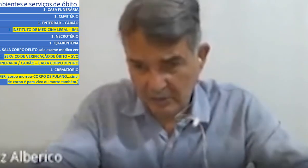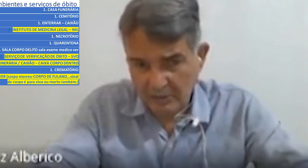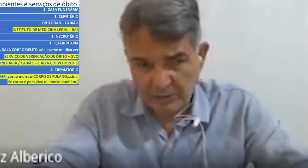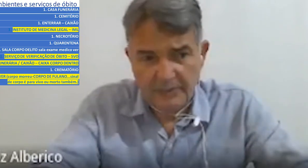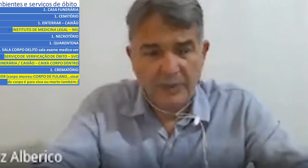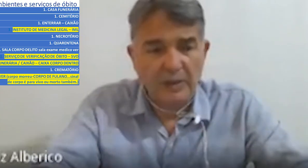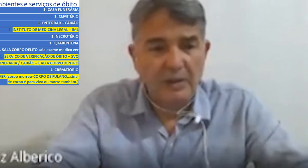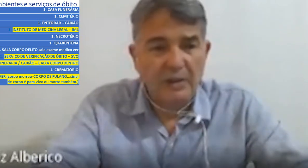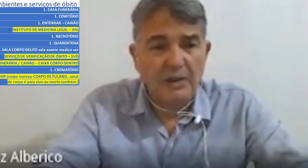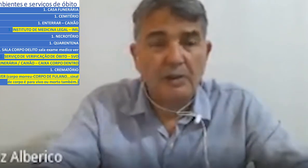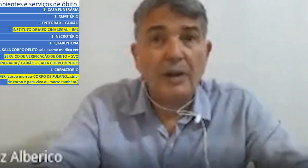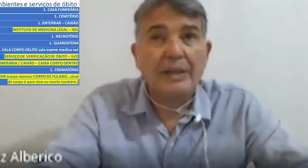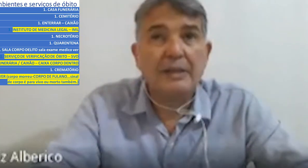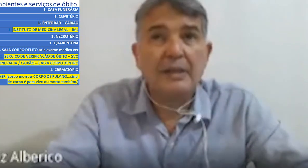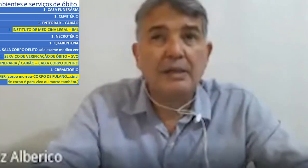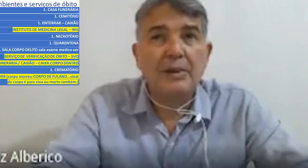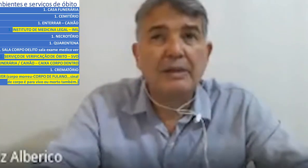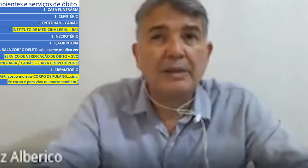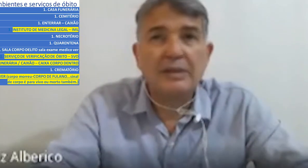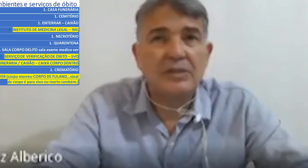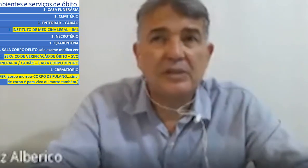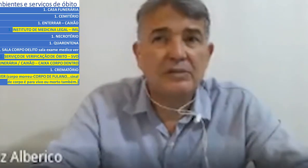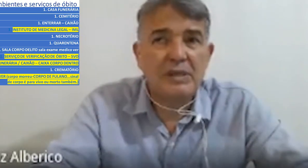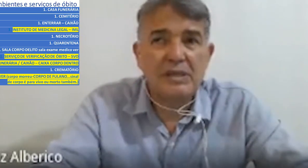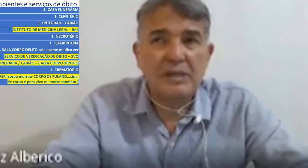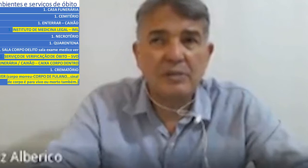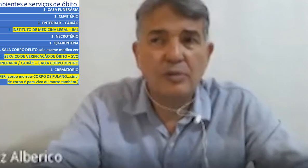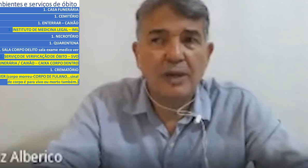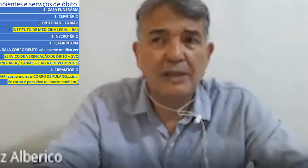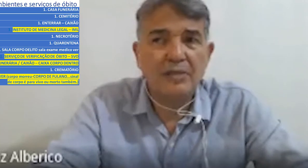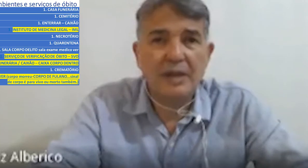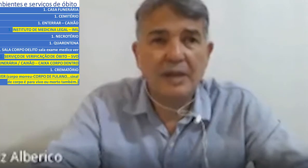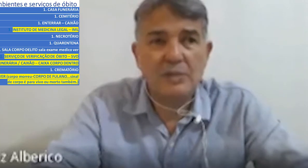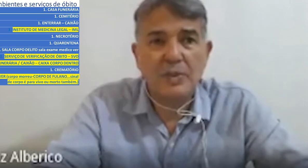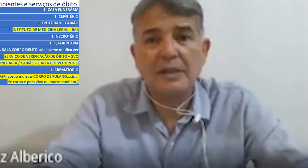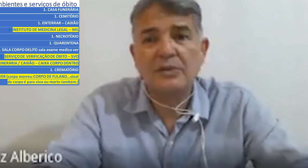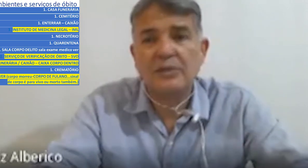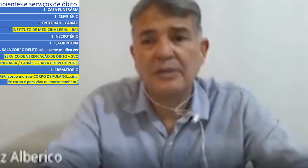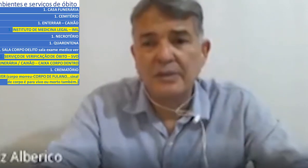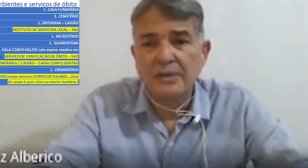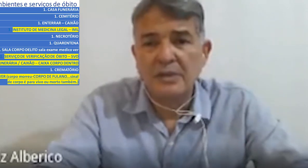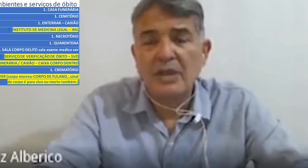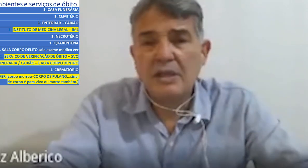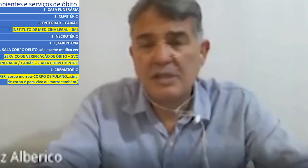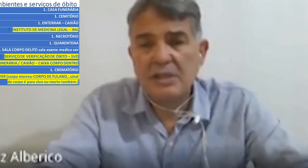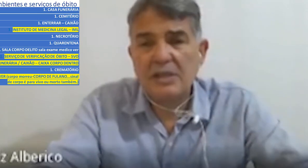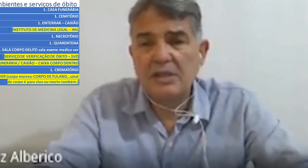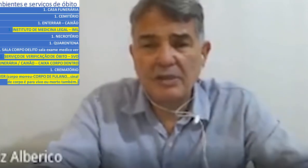entendido? Quarentena. A quarentena, gente, vai ser o lugar de ficar lá esperando. 15 dias,